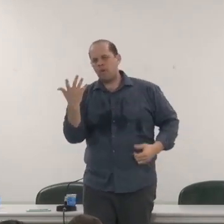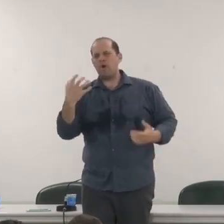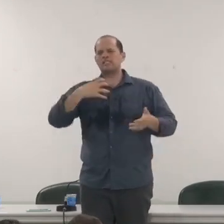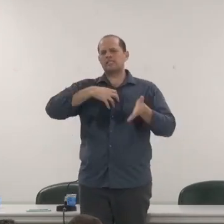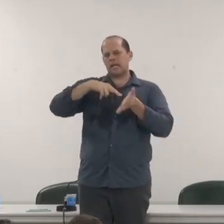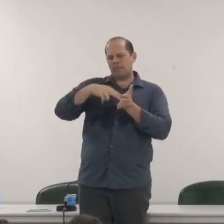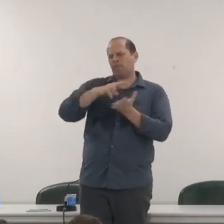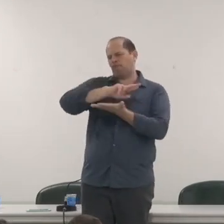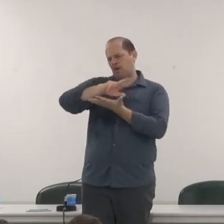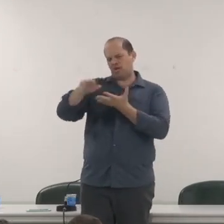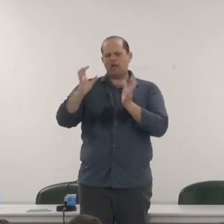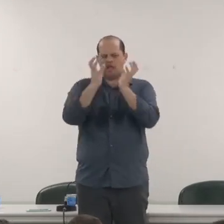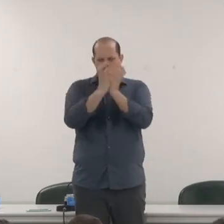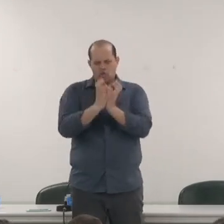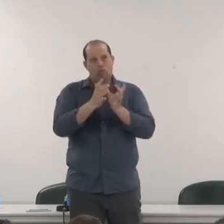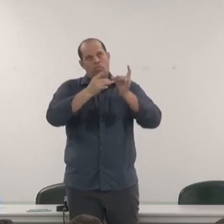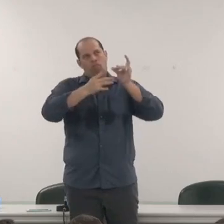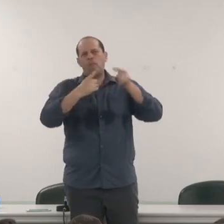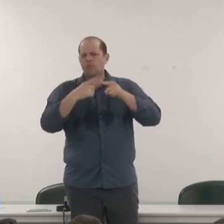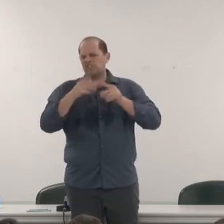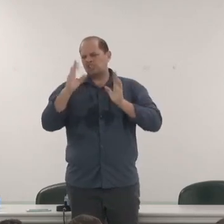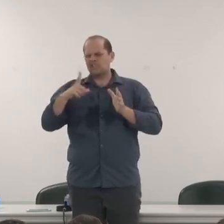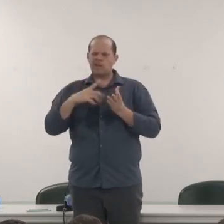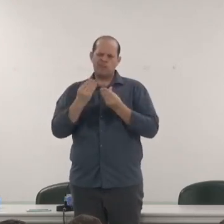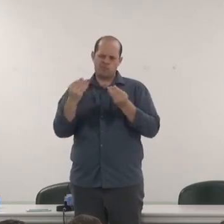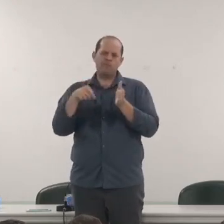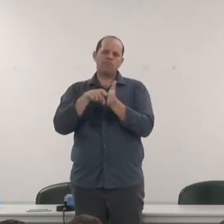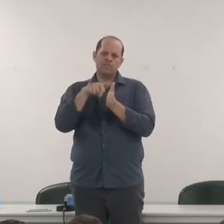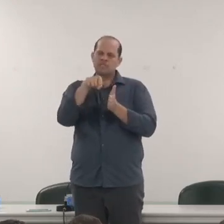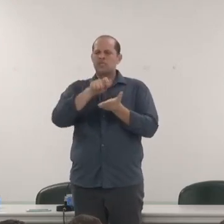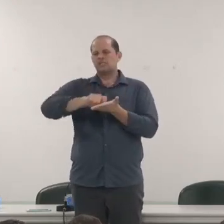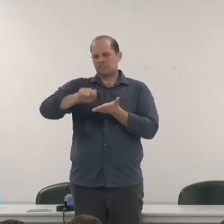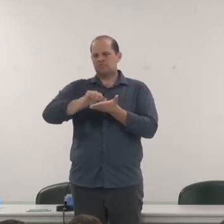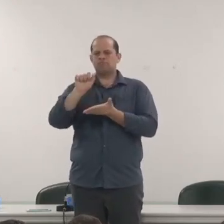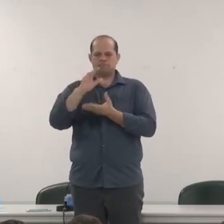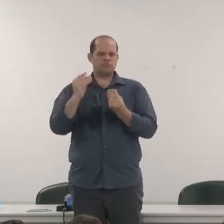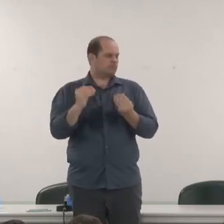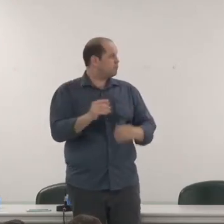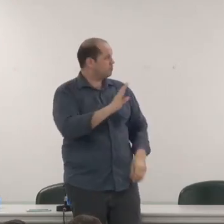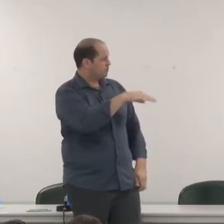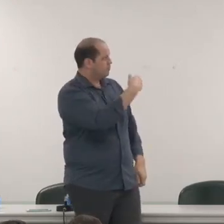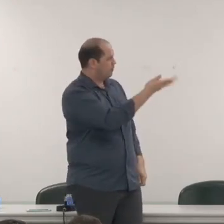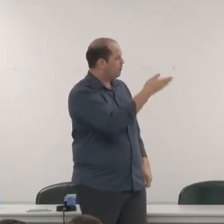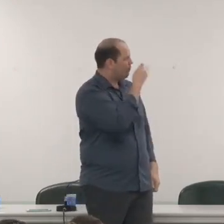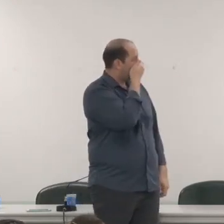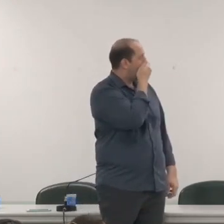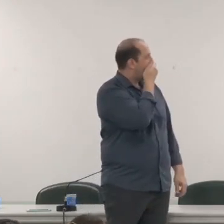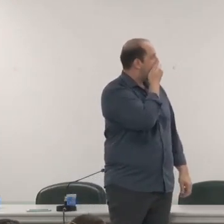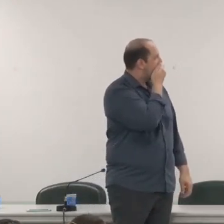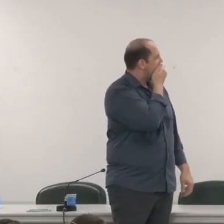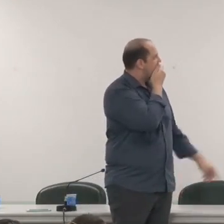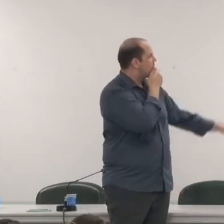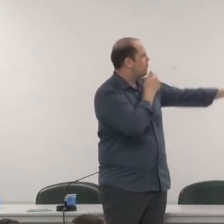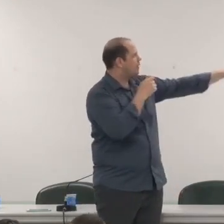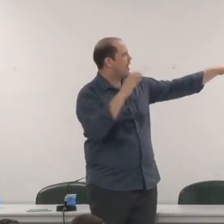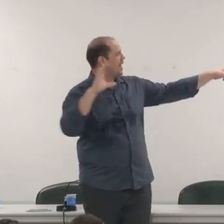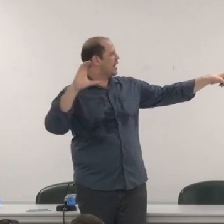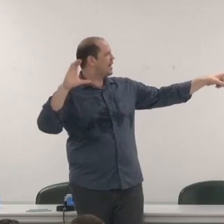português começa com a letra I, a gente usa a configuração em Libras na letra I, mas é um sinal, né? Não há mais elementos